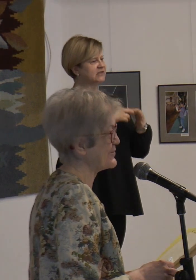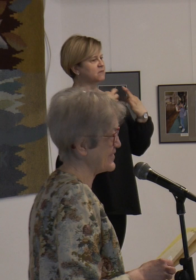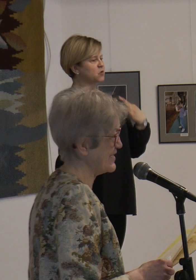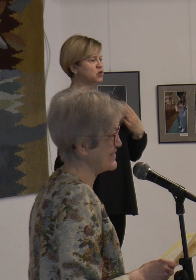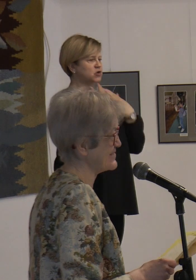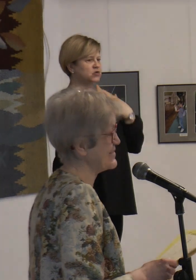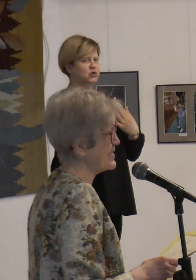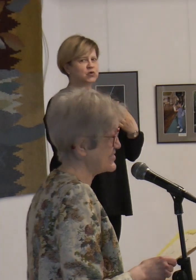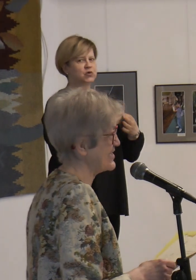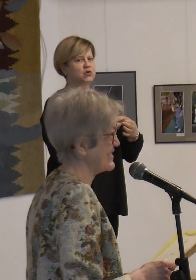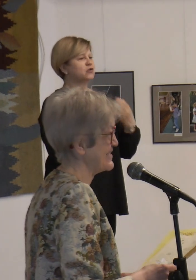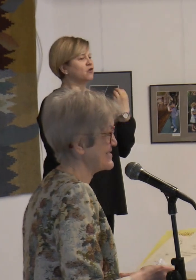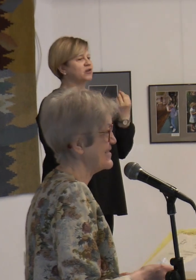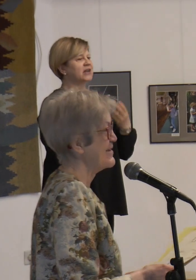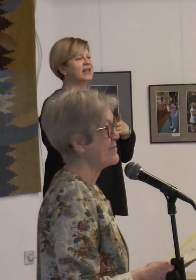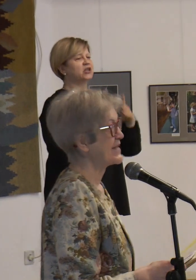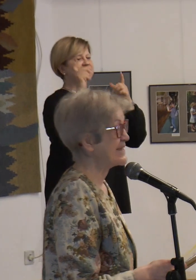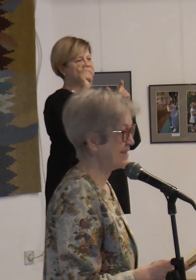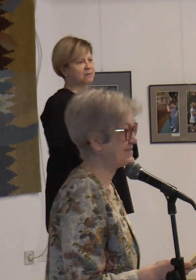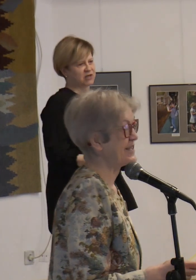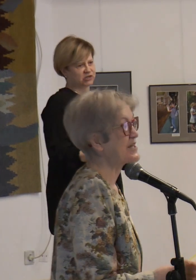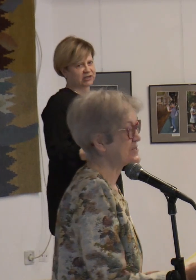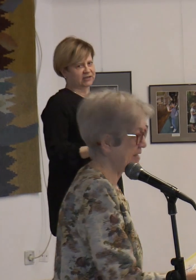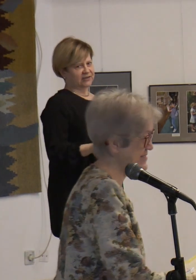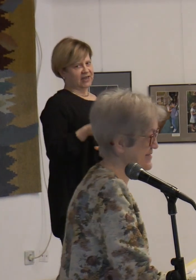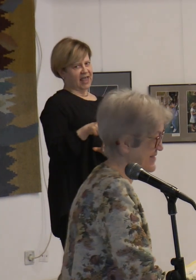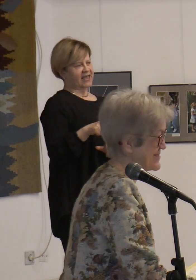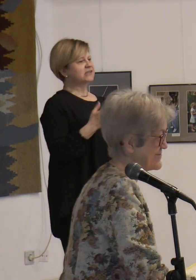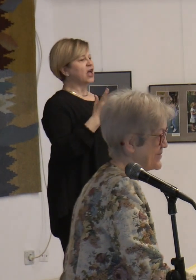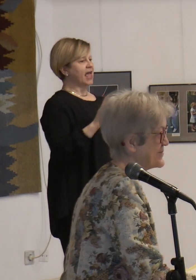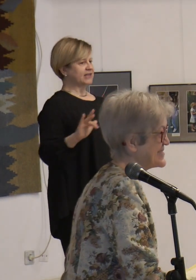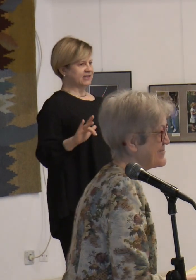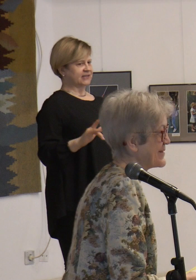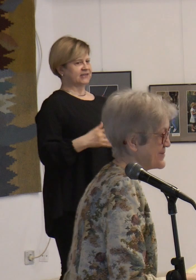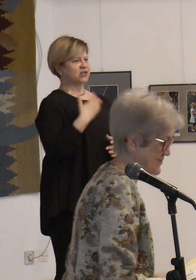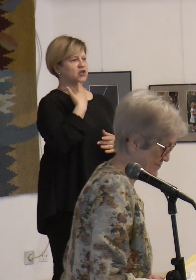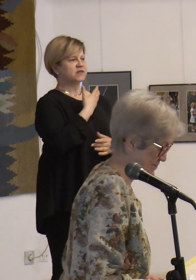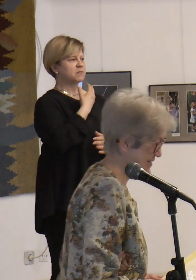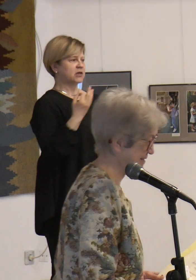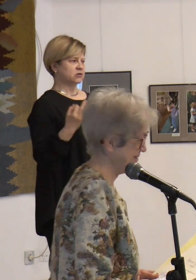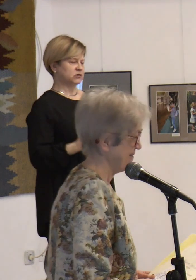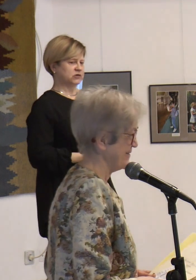köszönjük, nagyon illet a személyiségedhez, meg egyáltalán ehhez a helyzet. Nagyon szép.